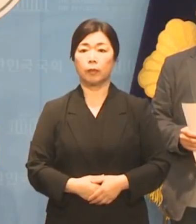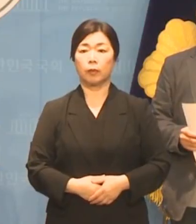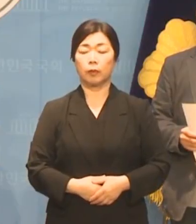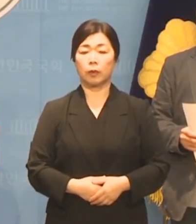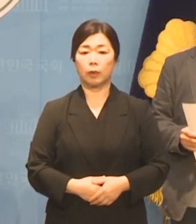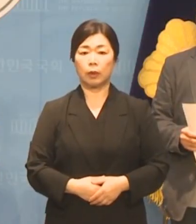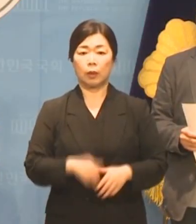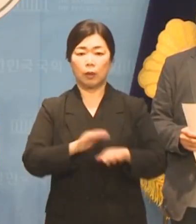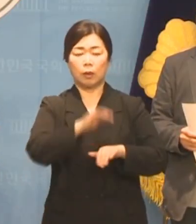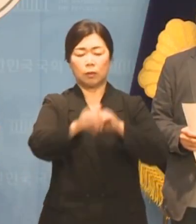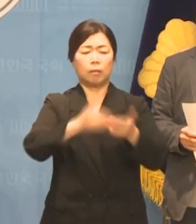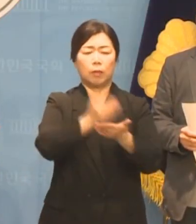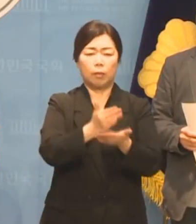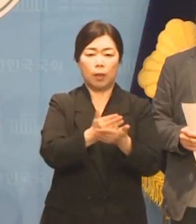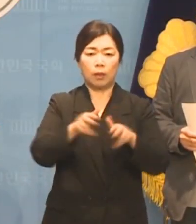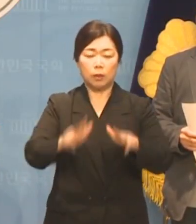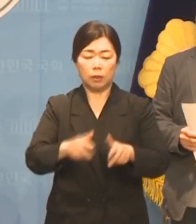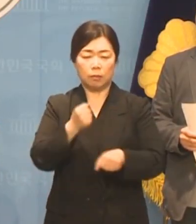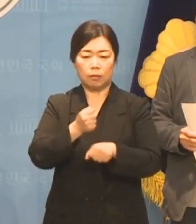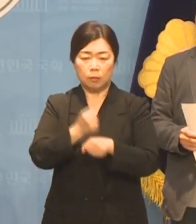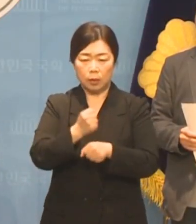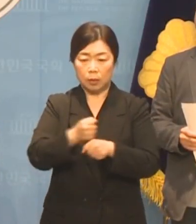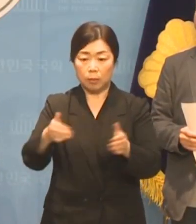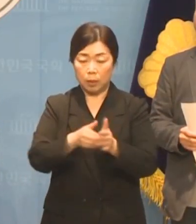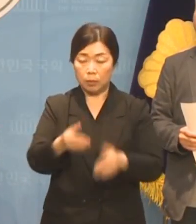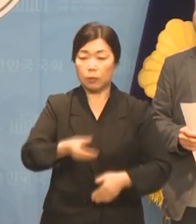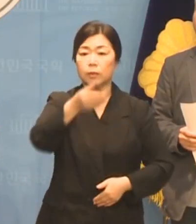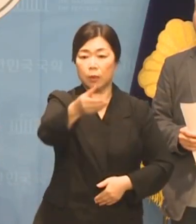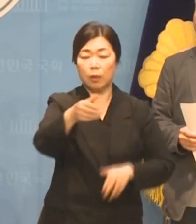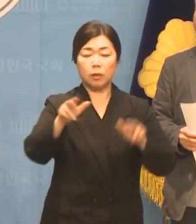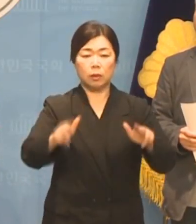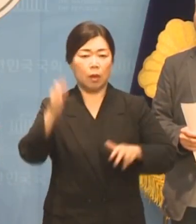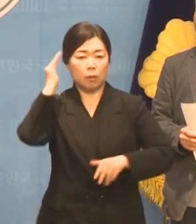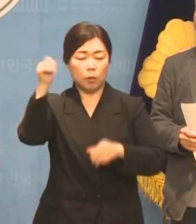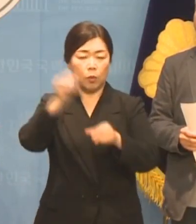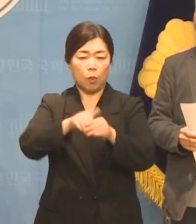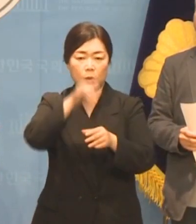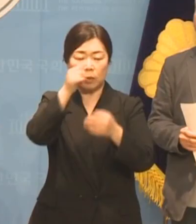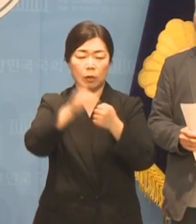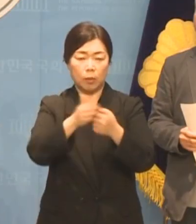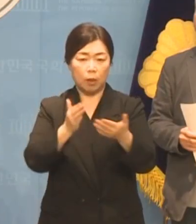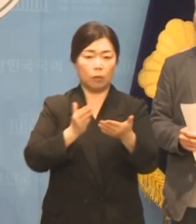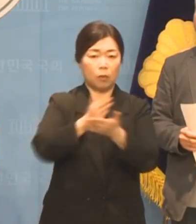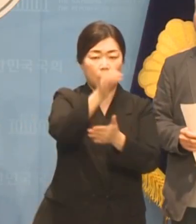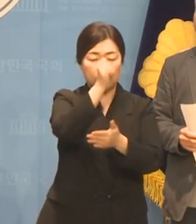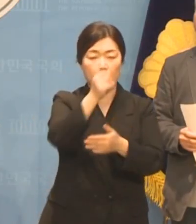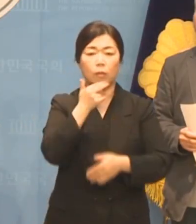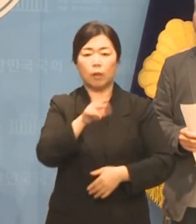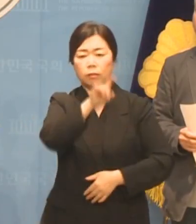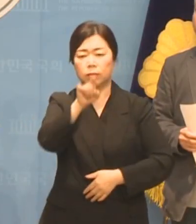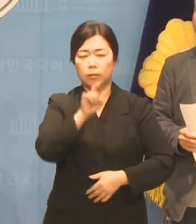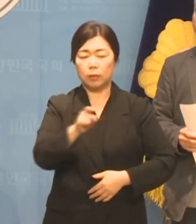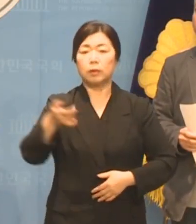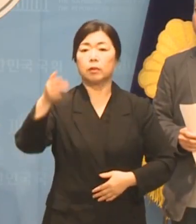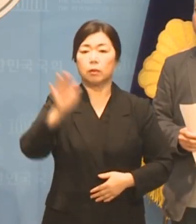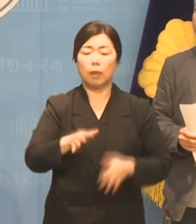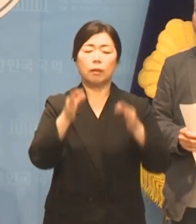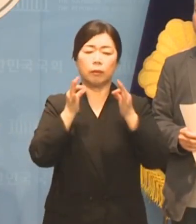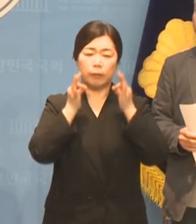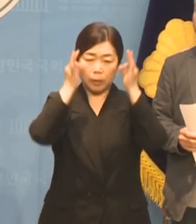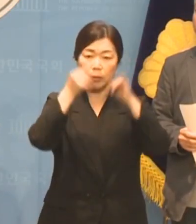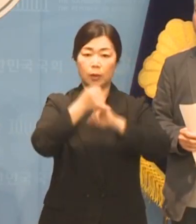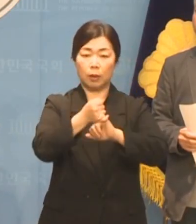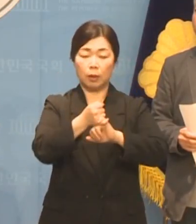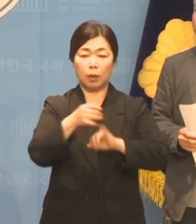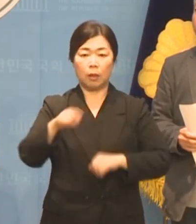불개입 촉구안은 오늘 발의한 겁니다. 대선 전국이라서 통과를 확신할 수 없는데 최선을 다할 것이고요.